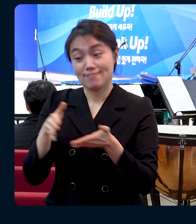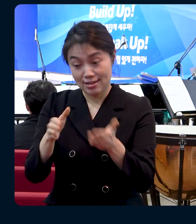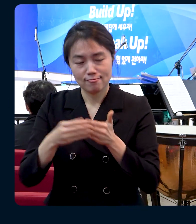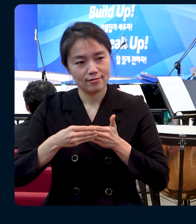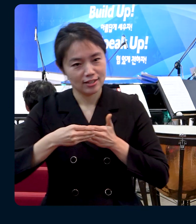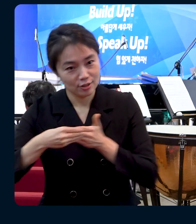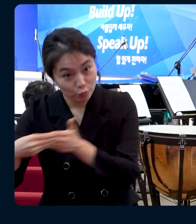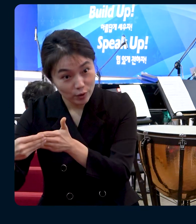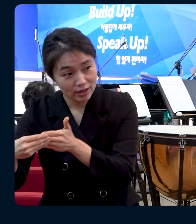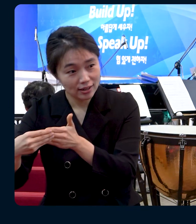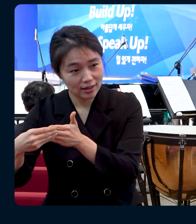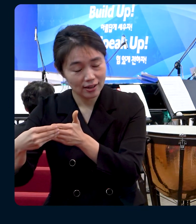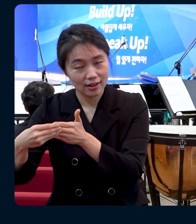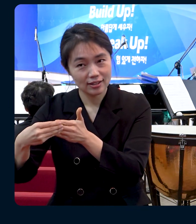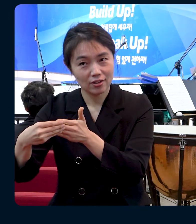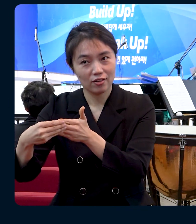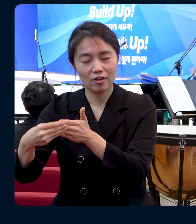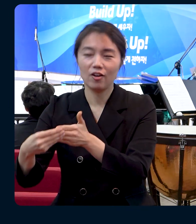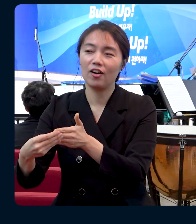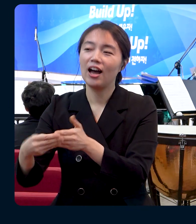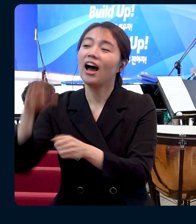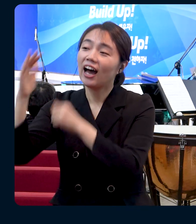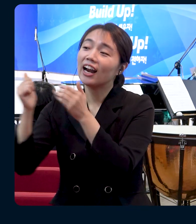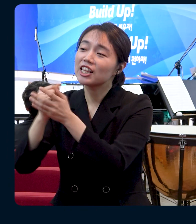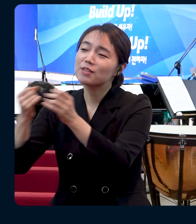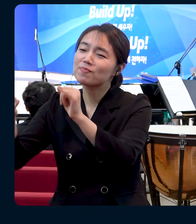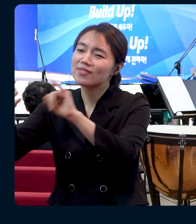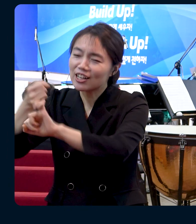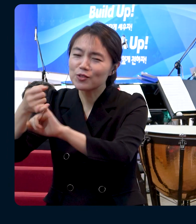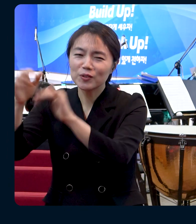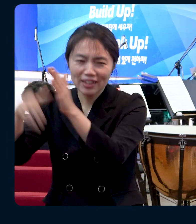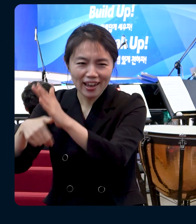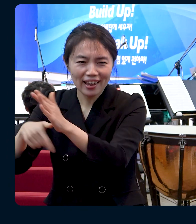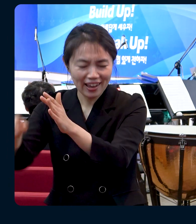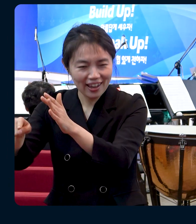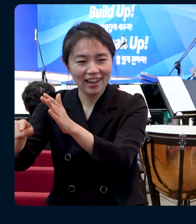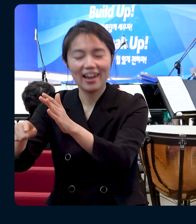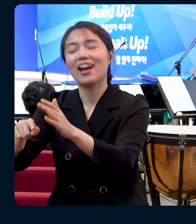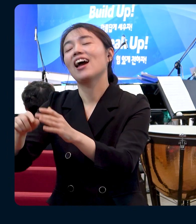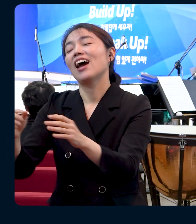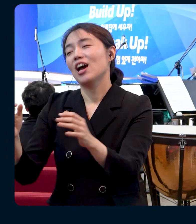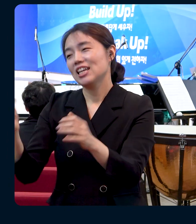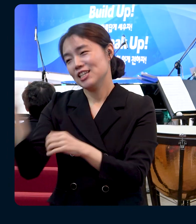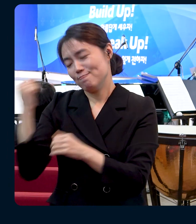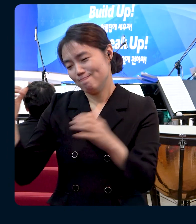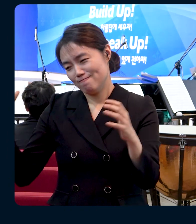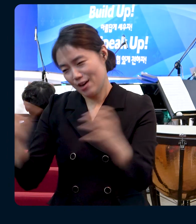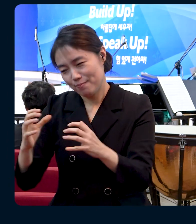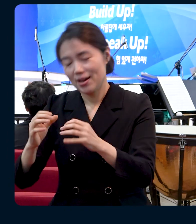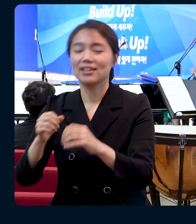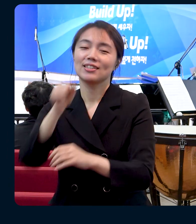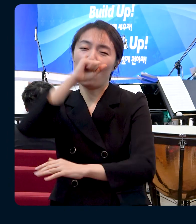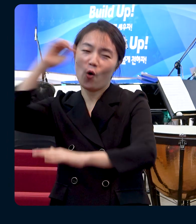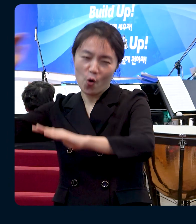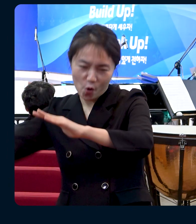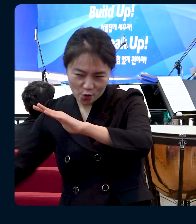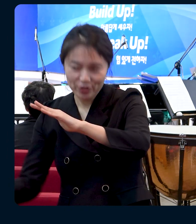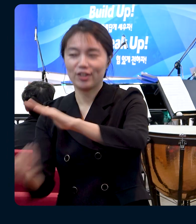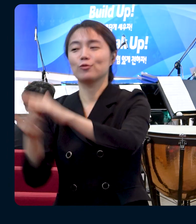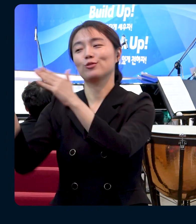길로 인도하셔서 말씀하신 언약을 이루는 그것까지 합력하여 선을 이루느니라.